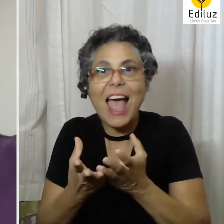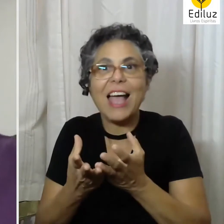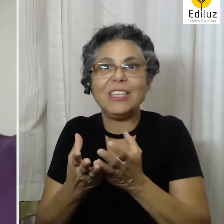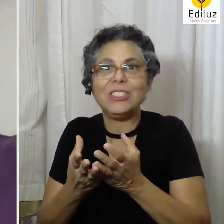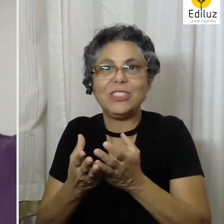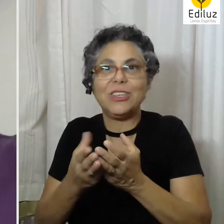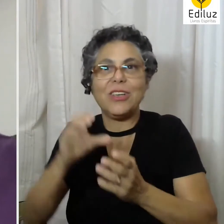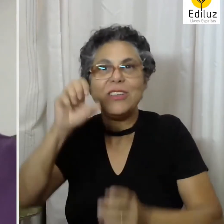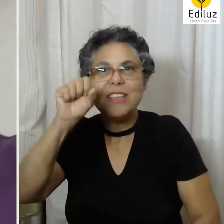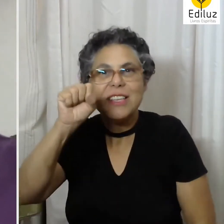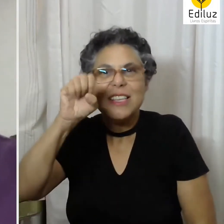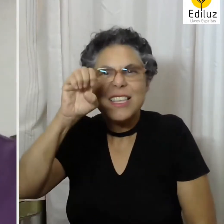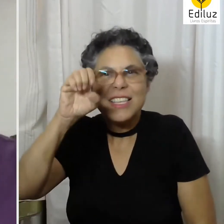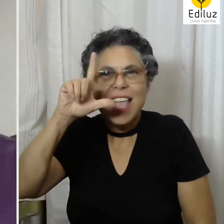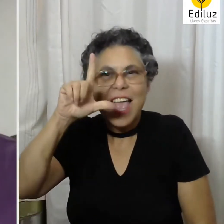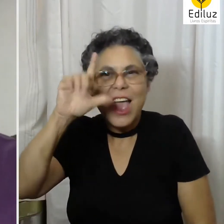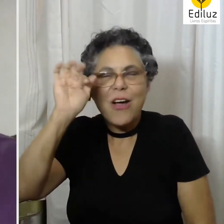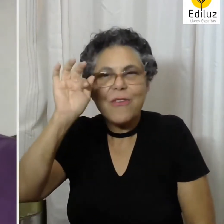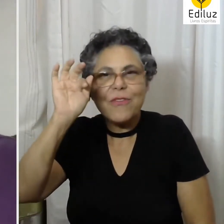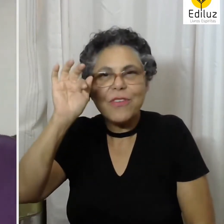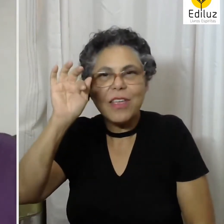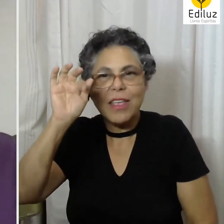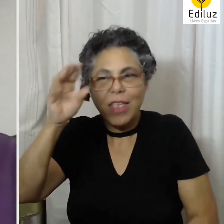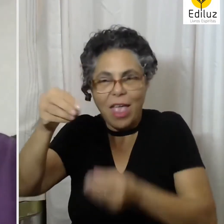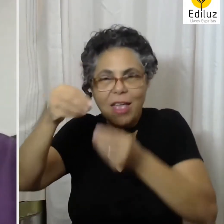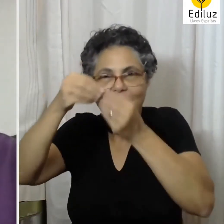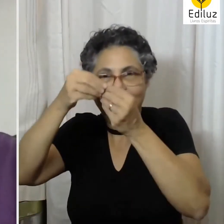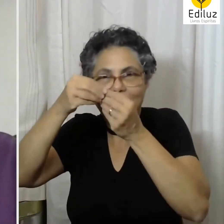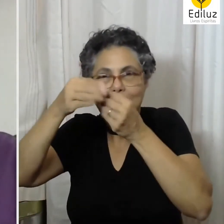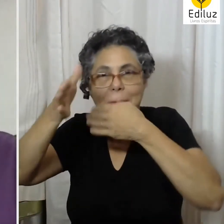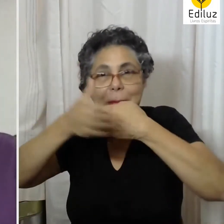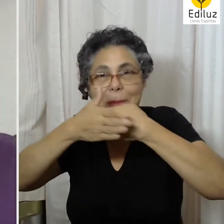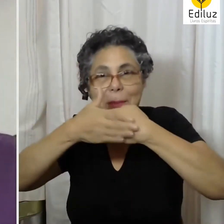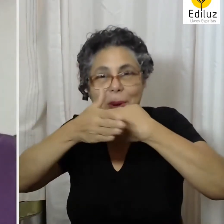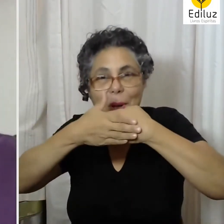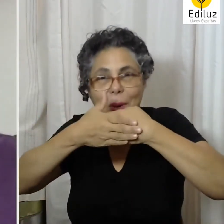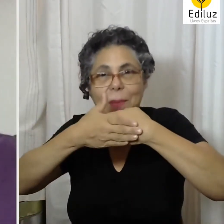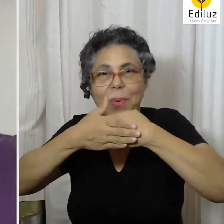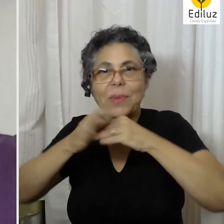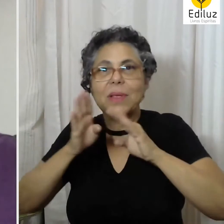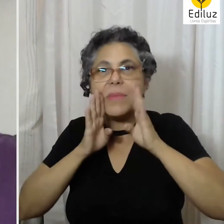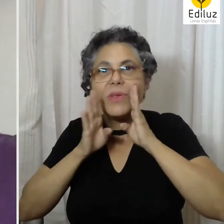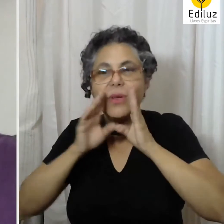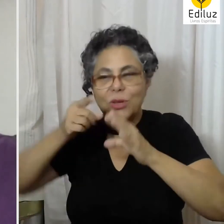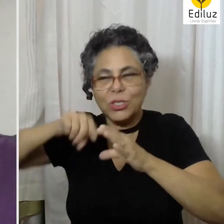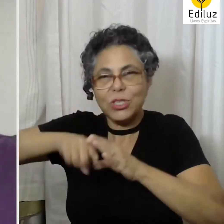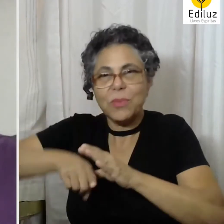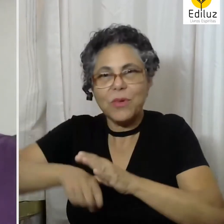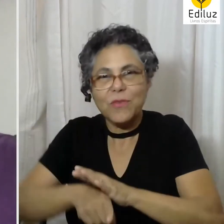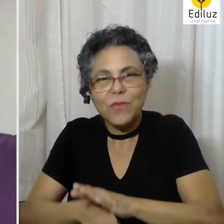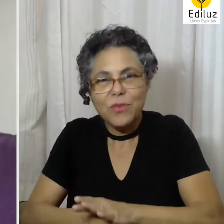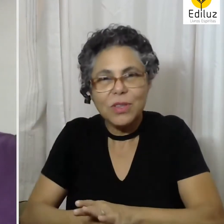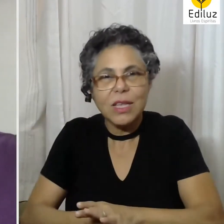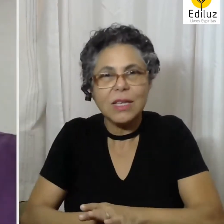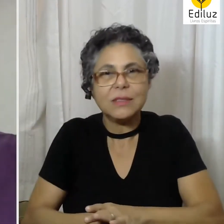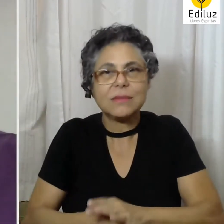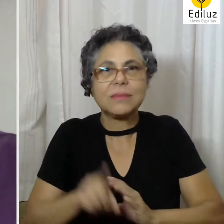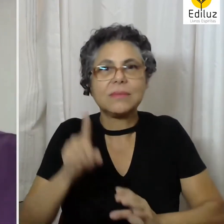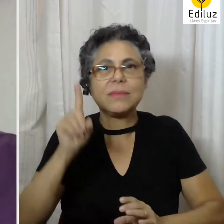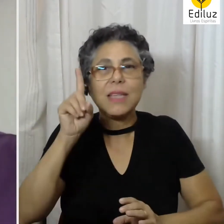self, elemento da psique, para a psicologia profunda, para a psicologia analítica, é